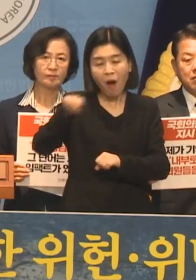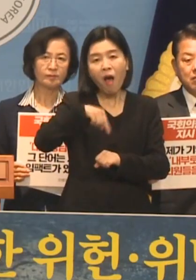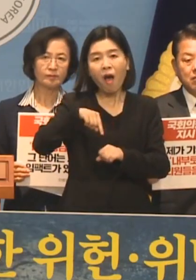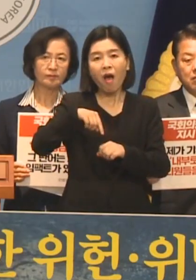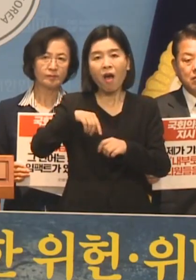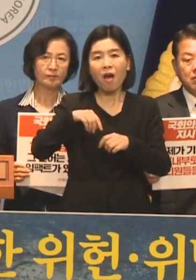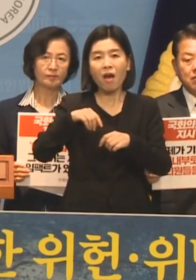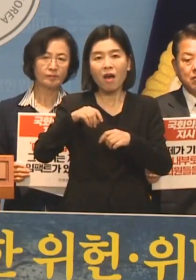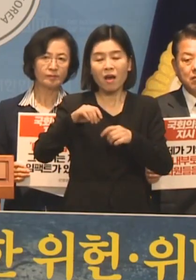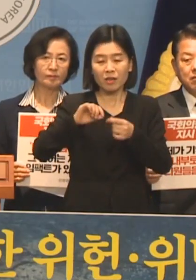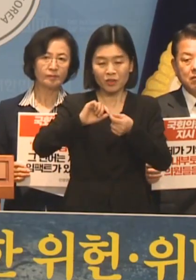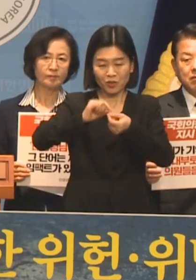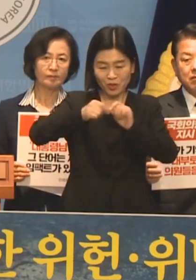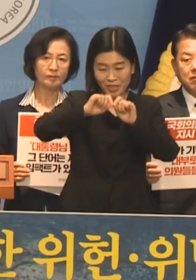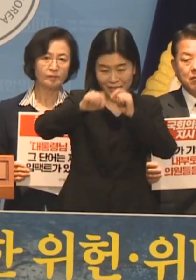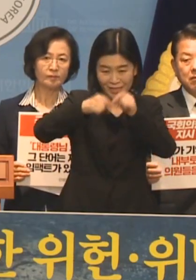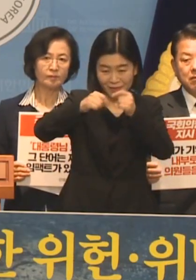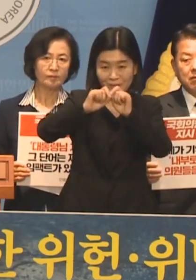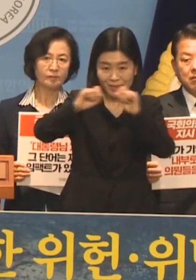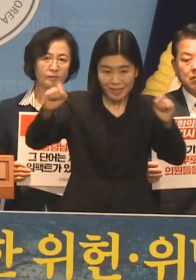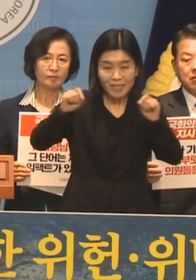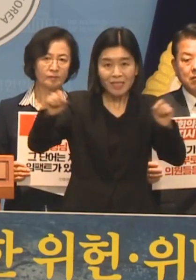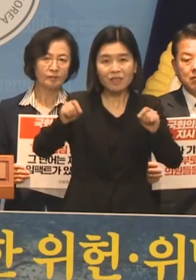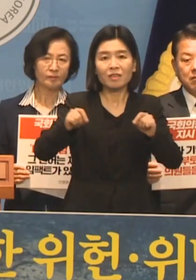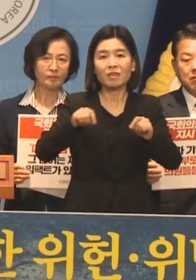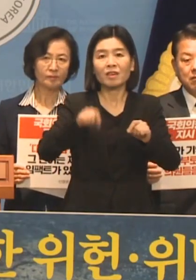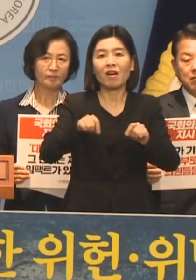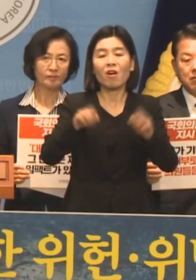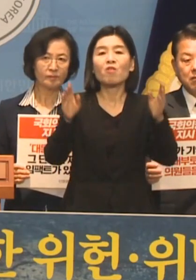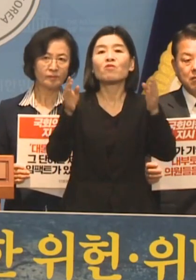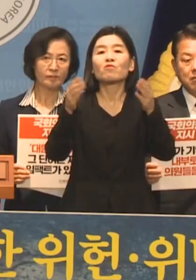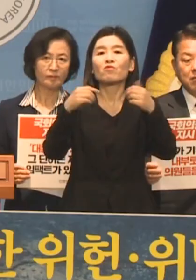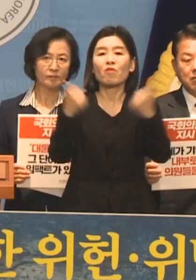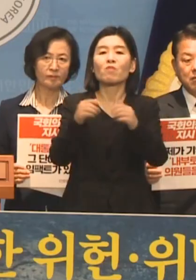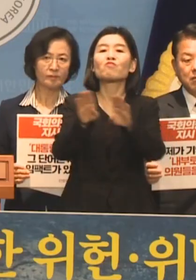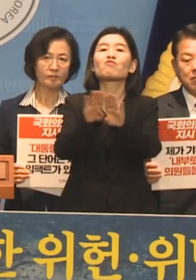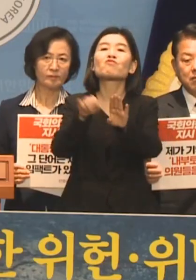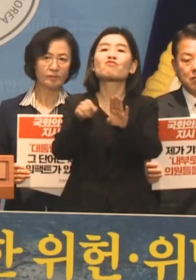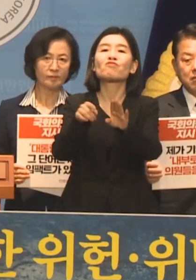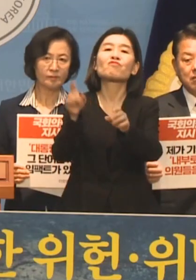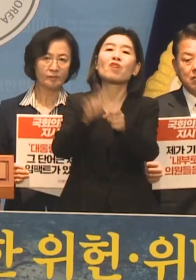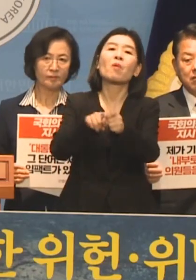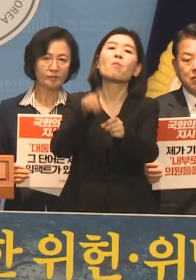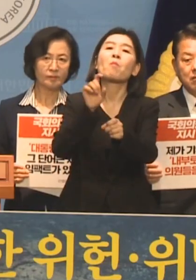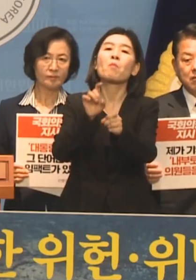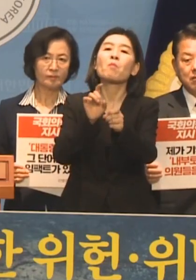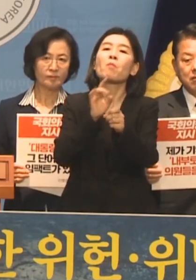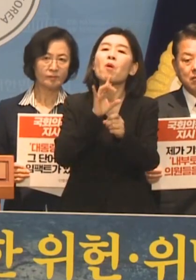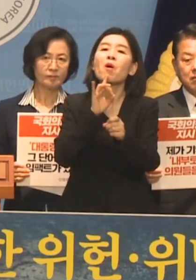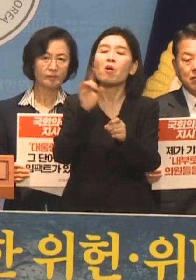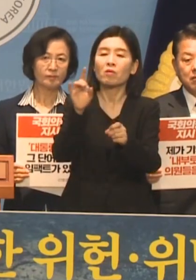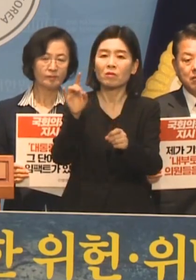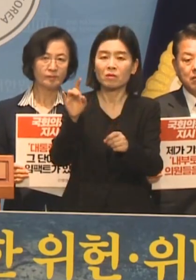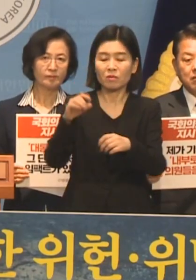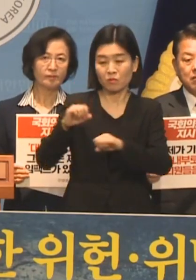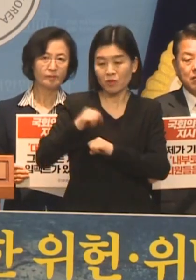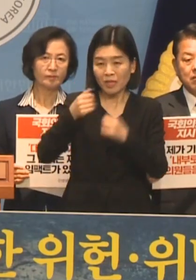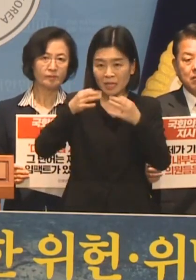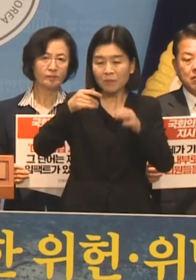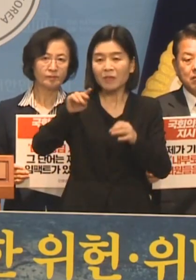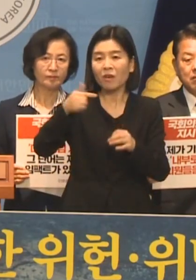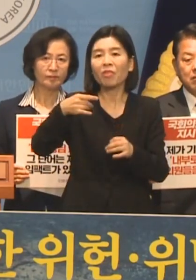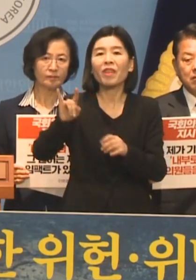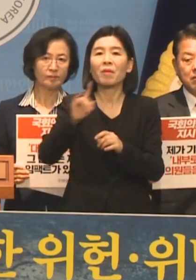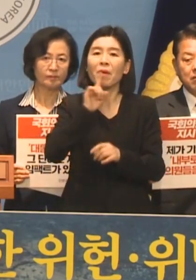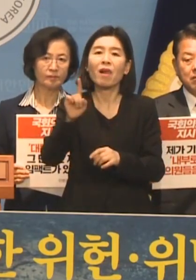문을 잠그려 준비한 것이다. 김현태 707 특임 담장의 말입니다. 국회를 보호하려